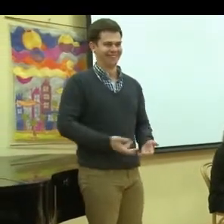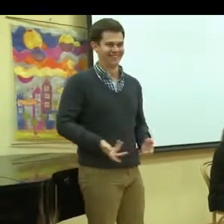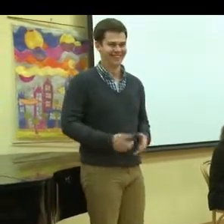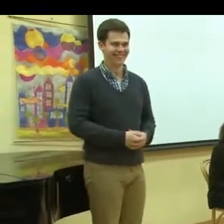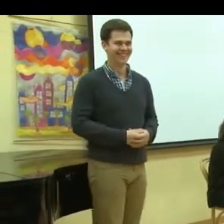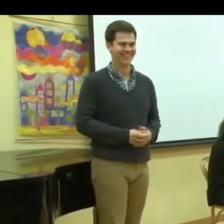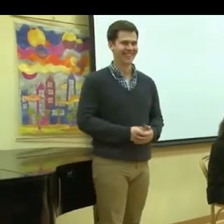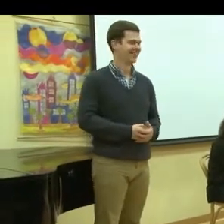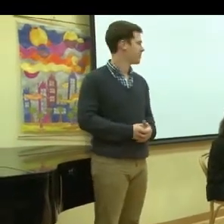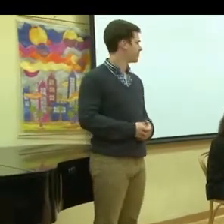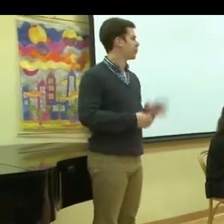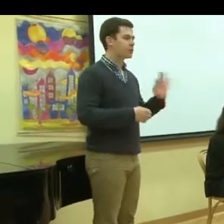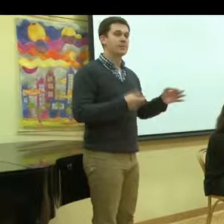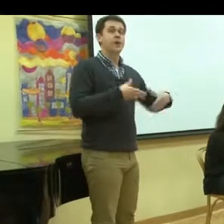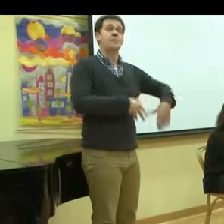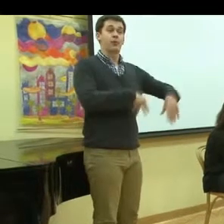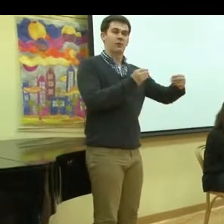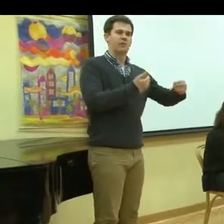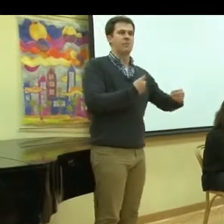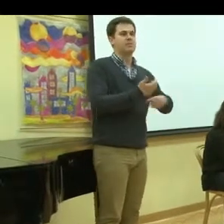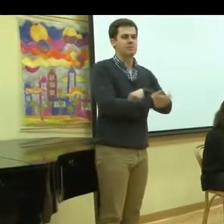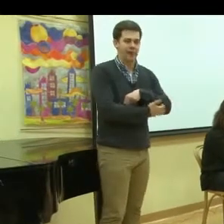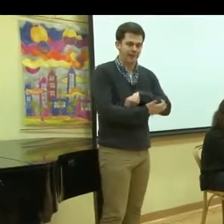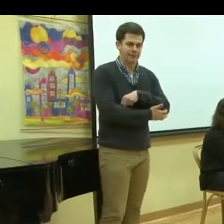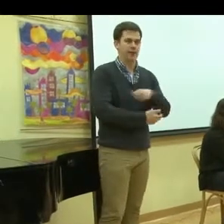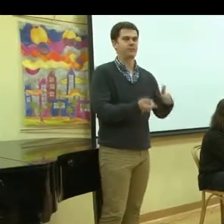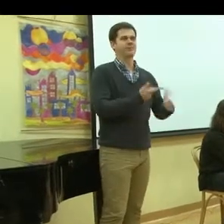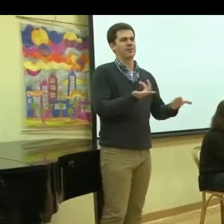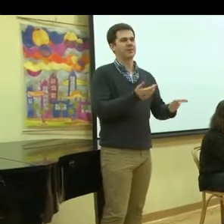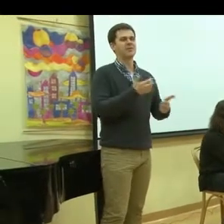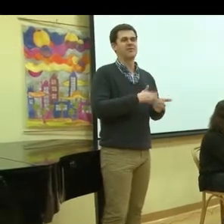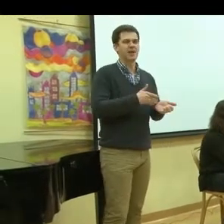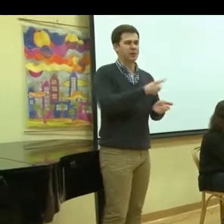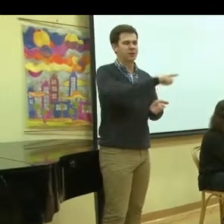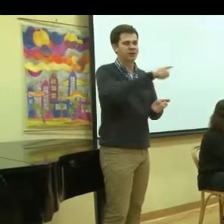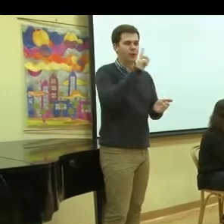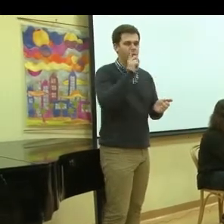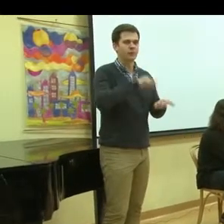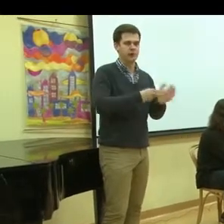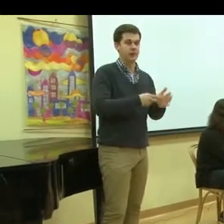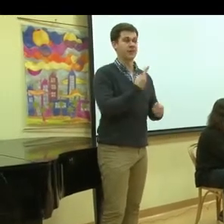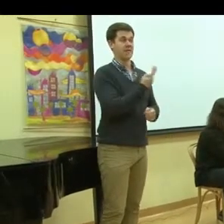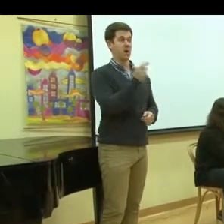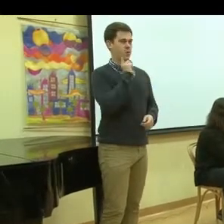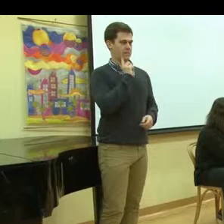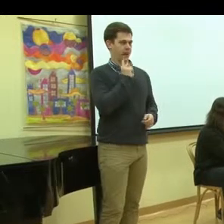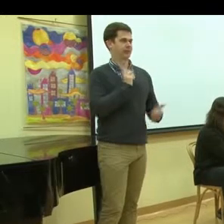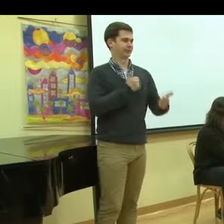mamy szemrane okolice, mamy taniec zwykłych ludzi, mamy taniec dwóch facetów.